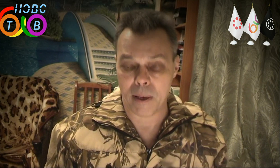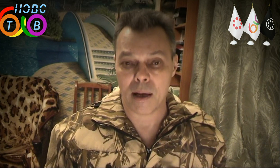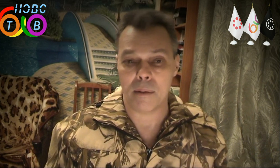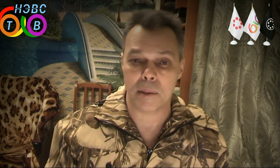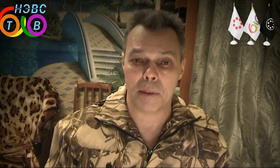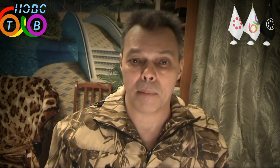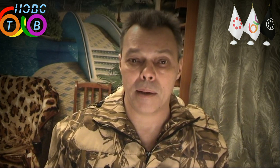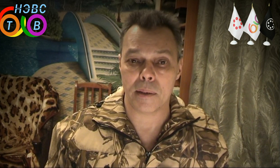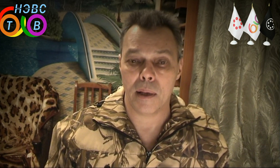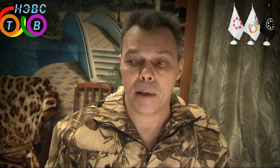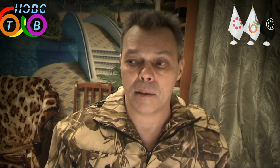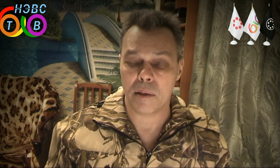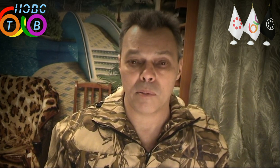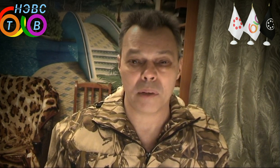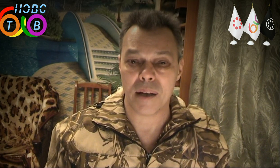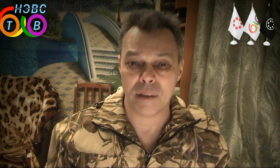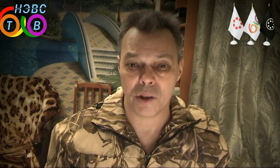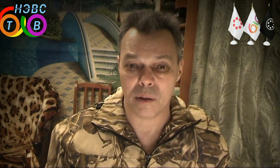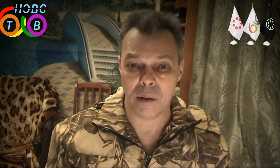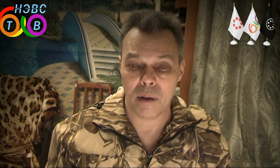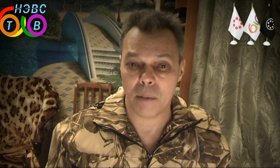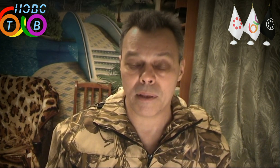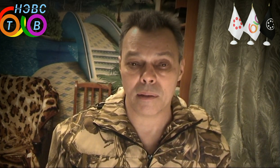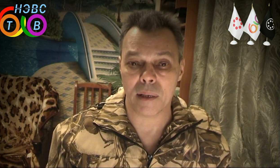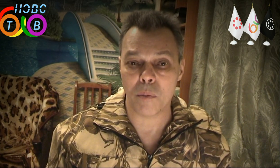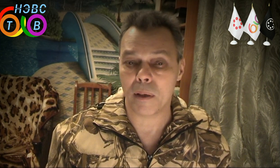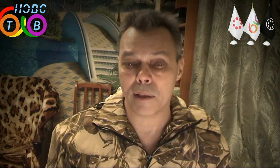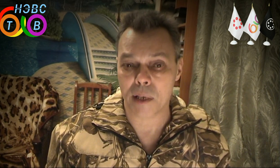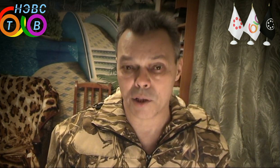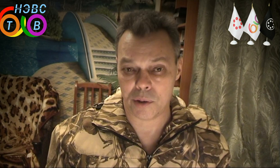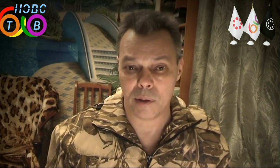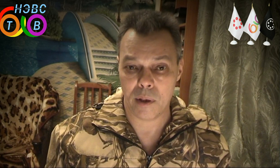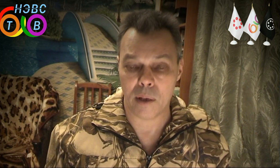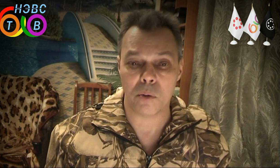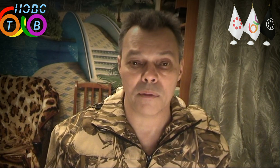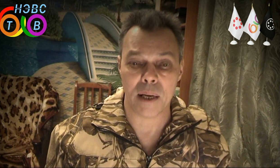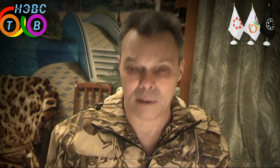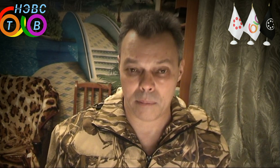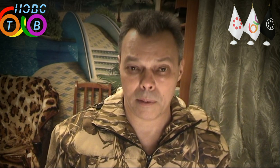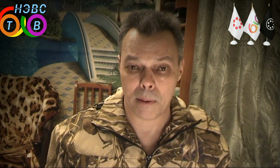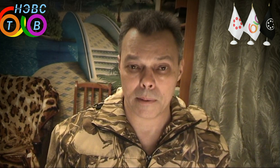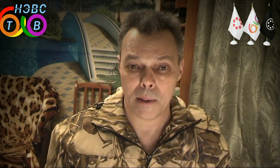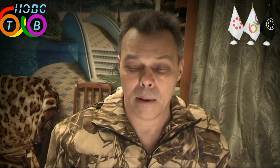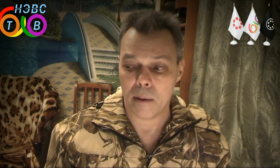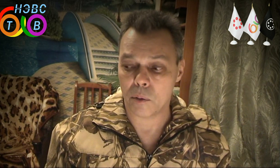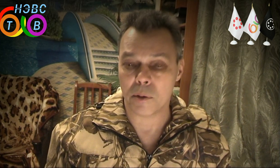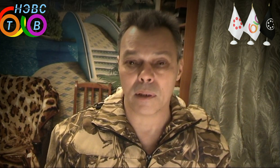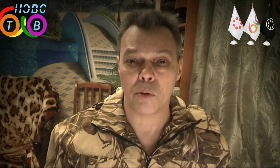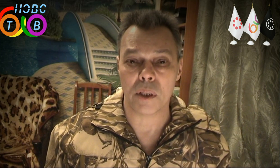появится, понимаете? И дети будут хаотичные, непонятно кому принадлежащие. откуда взятые, понимаете? То есть это уже